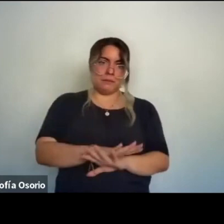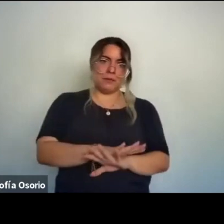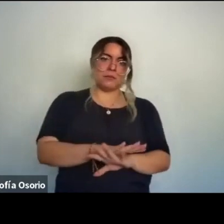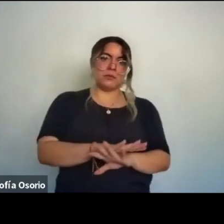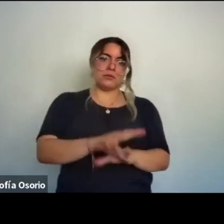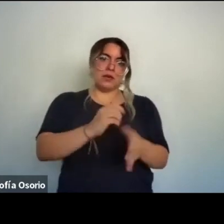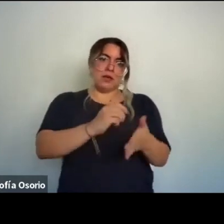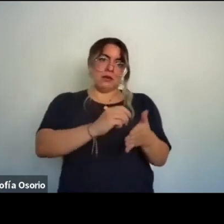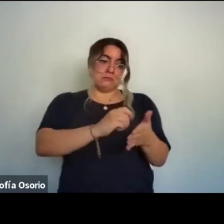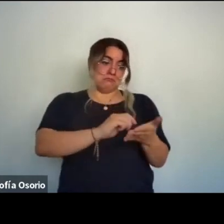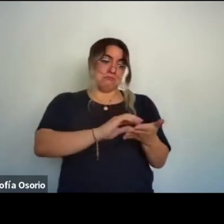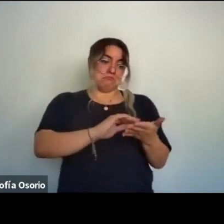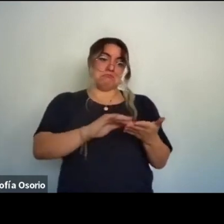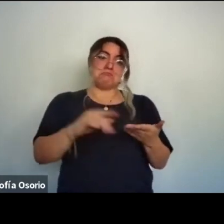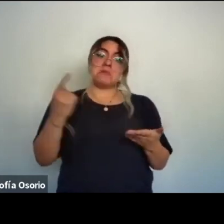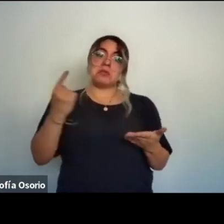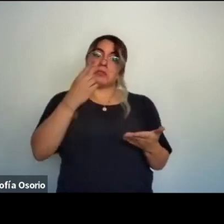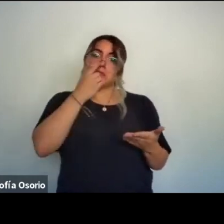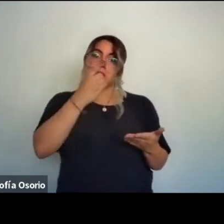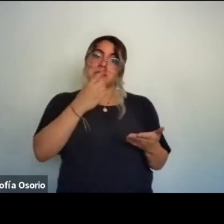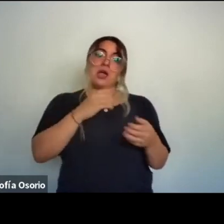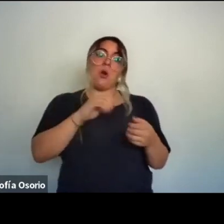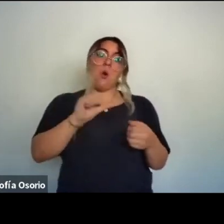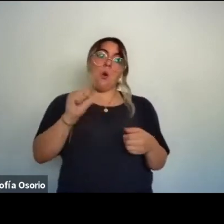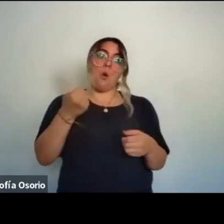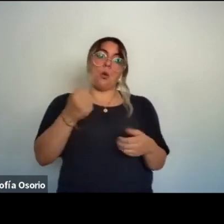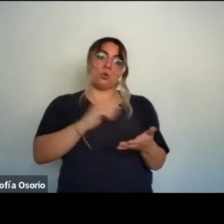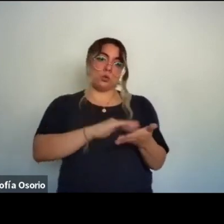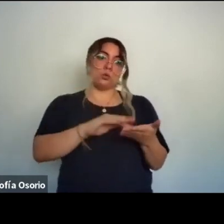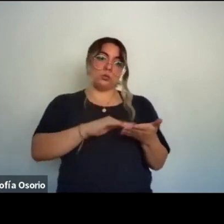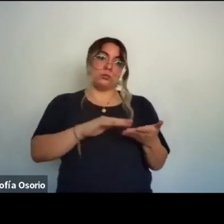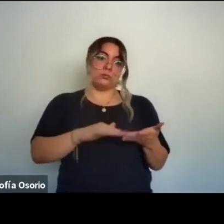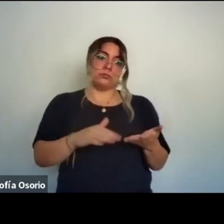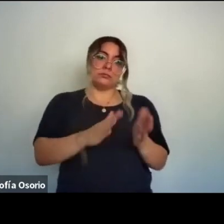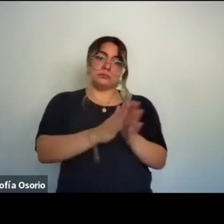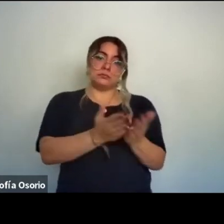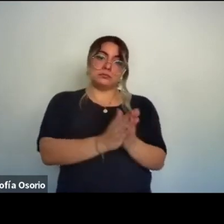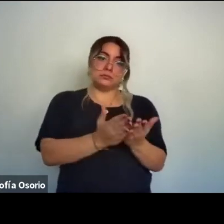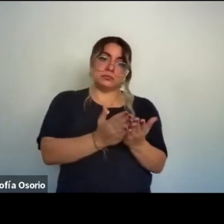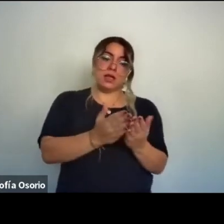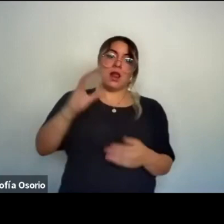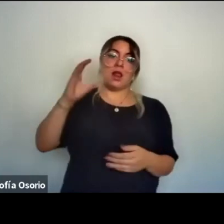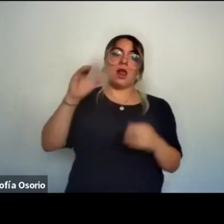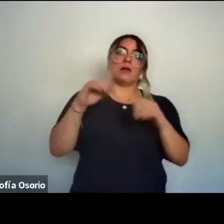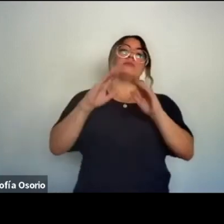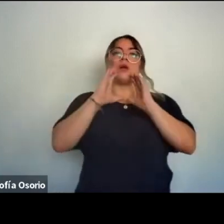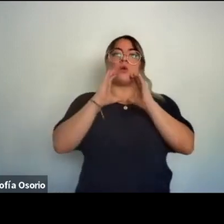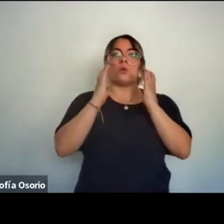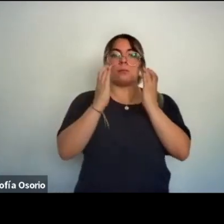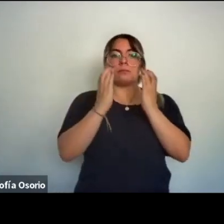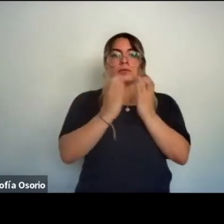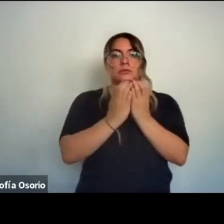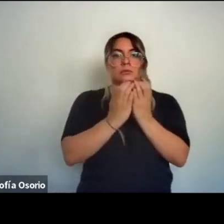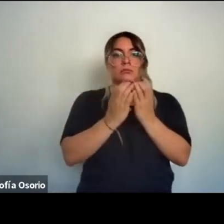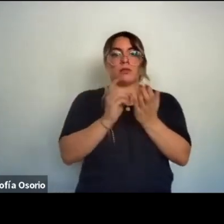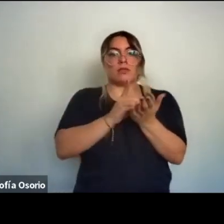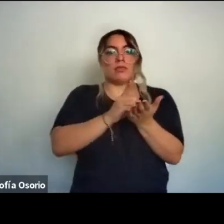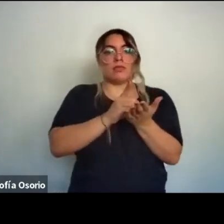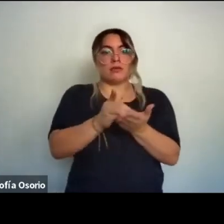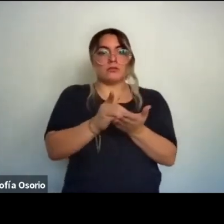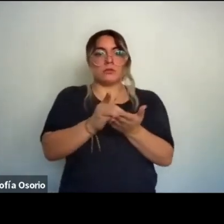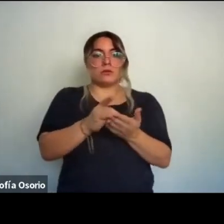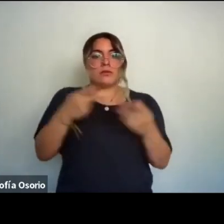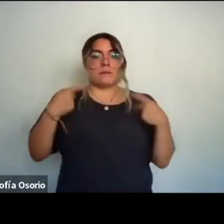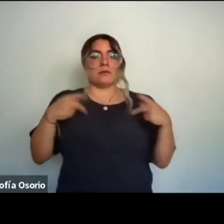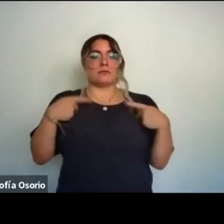Biblia para algunas personas con discapacidad, pues que es la Convención de los Derechos de las Personas con Discapacidad, la que se